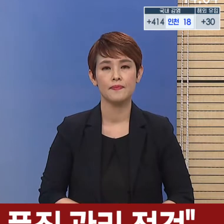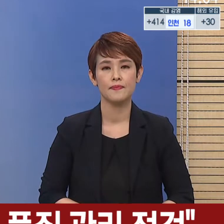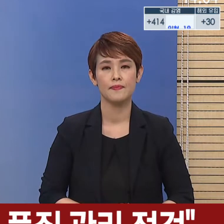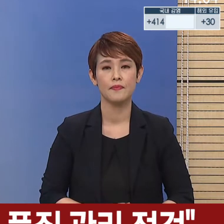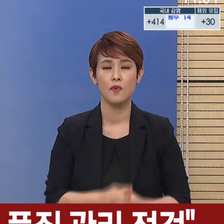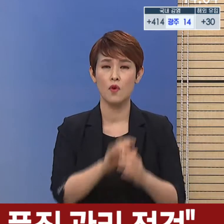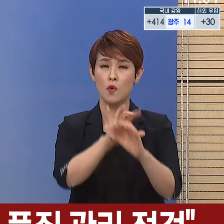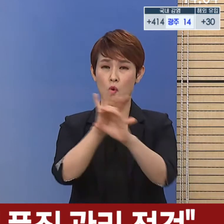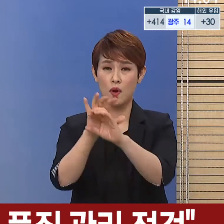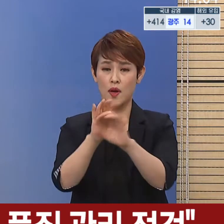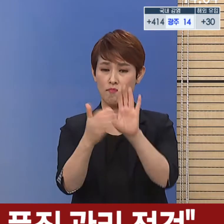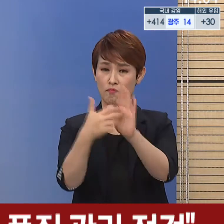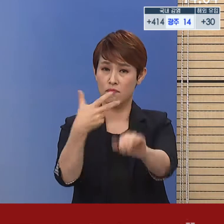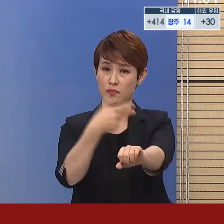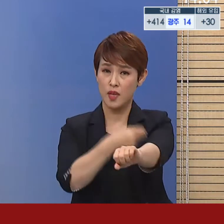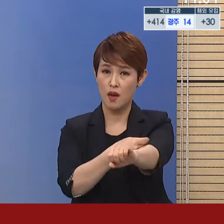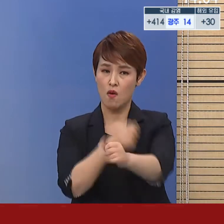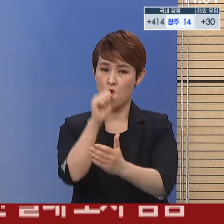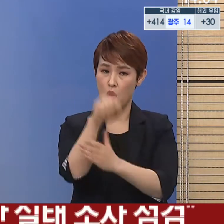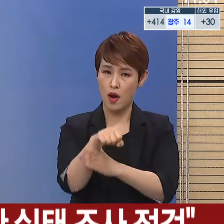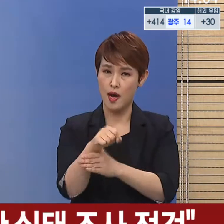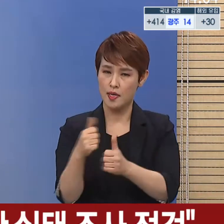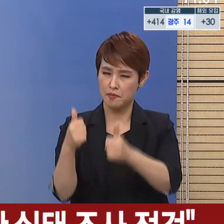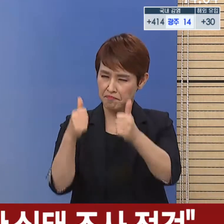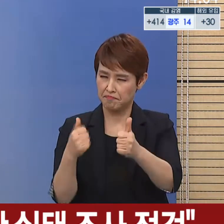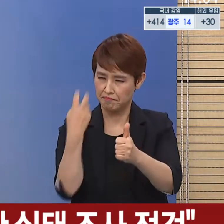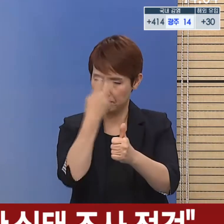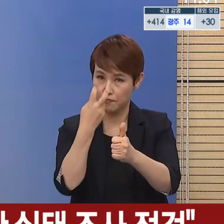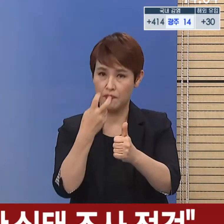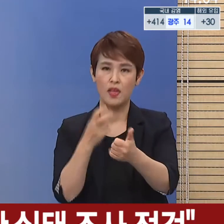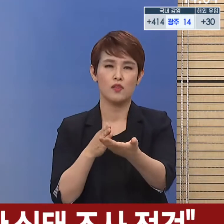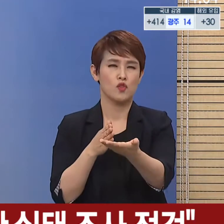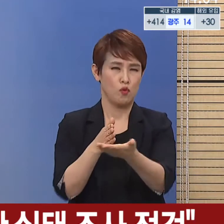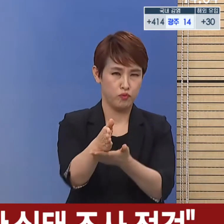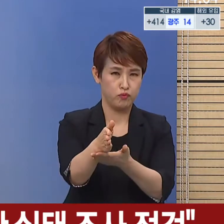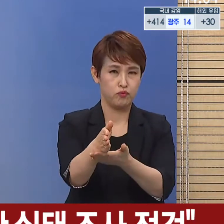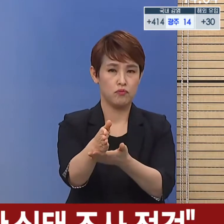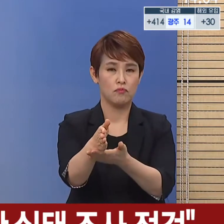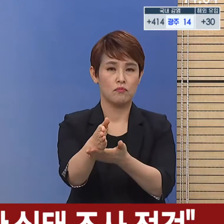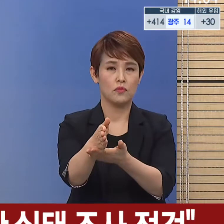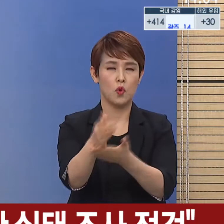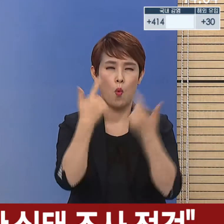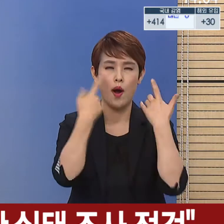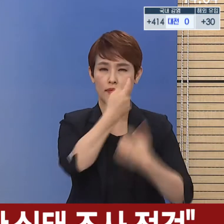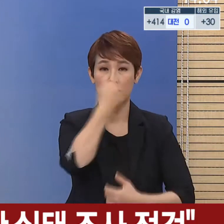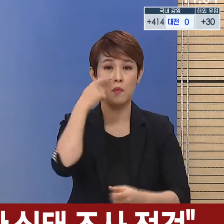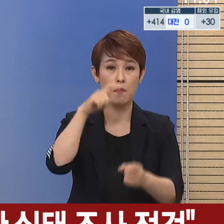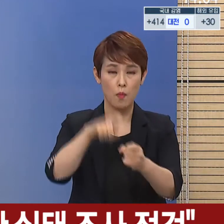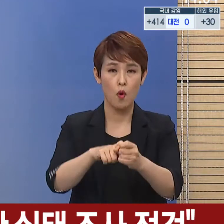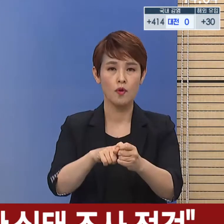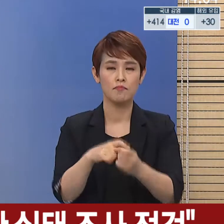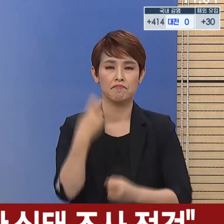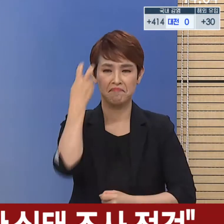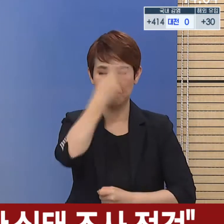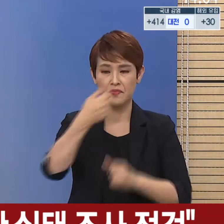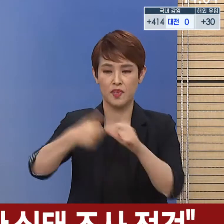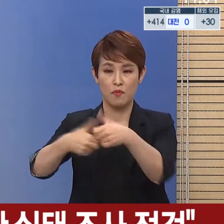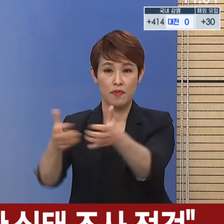식약처는 코로나19 백신의 허가 심사 과정의 전문성과 객관성을 높이고자 검증자문단,